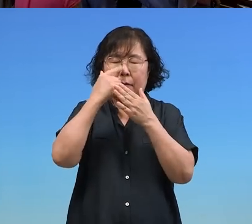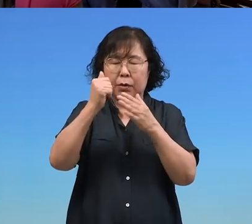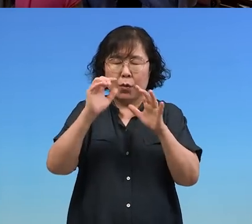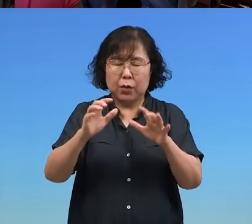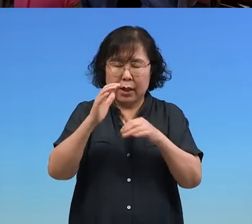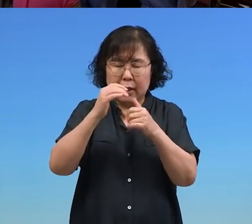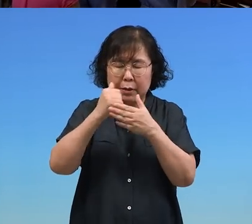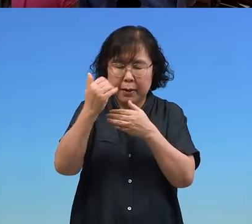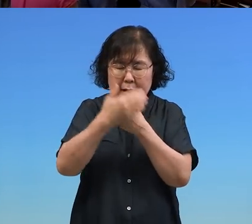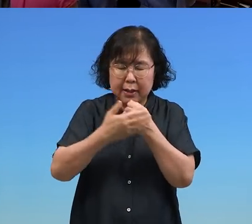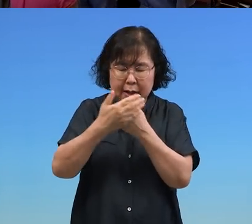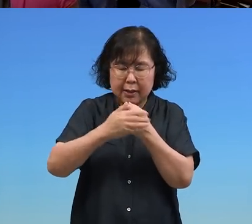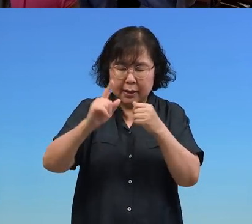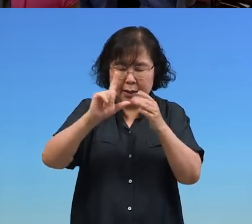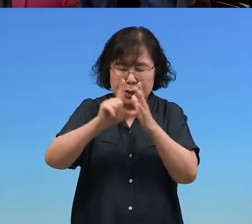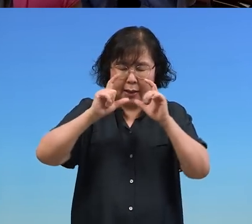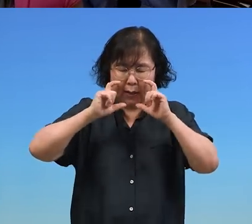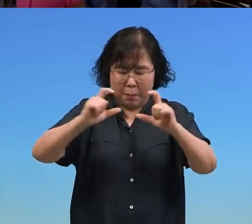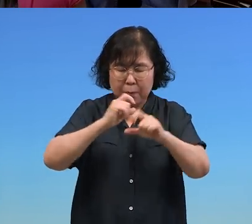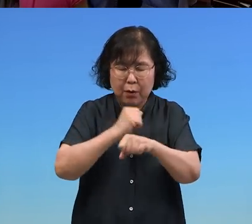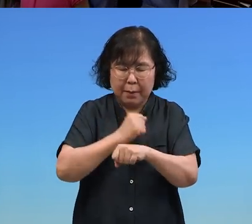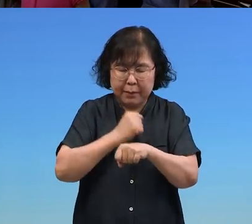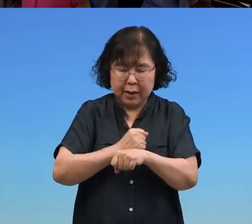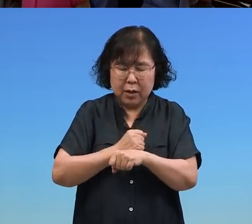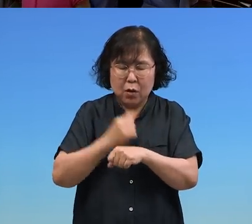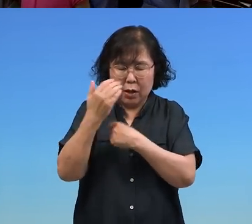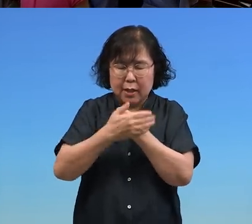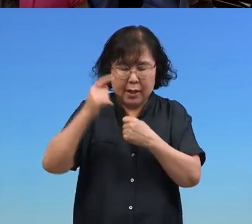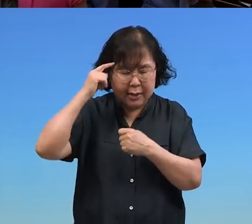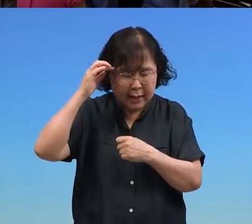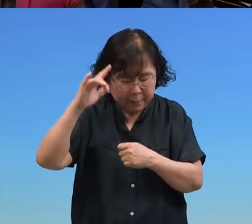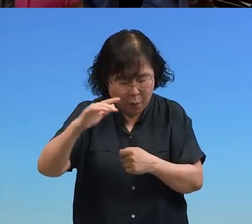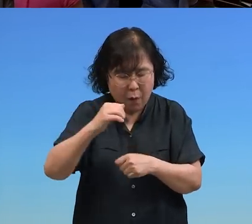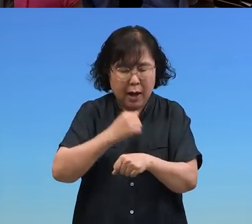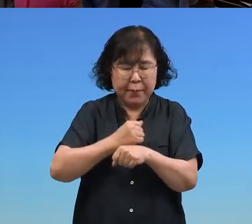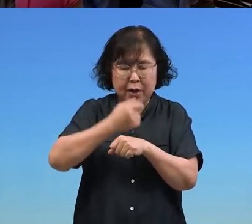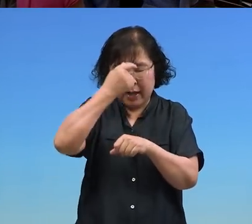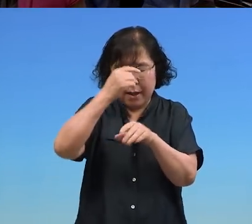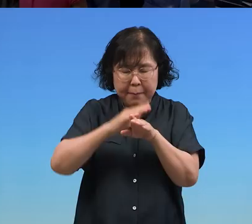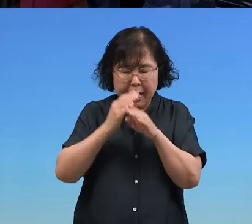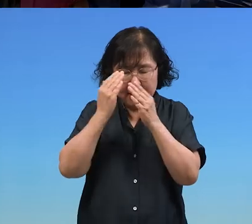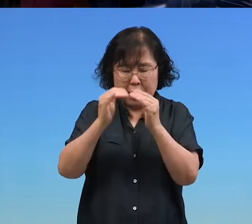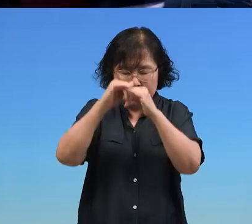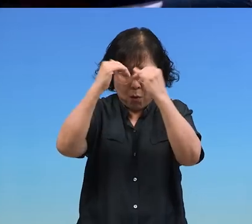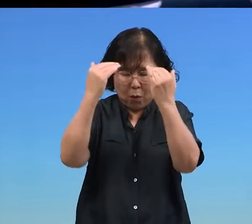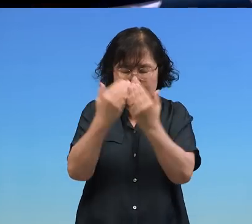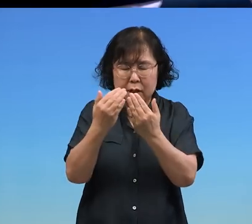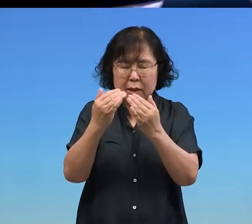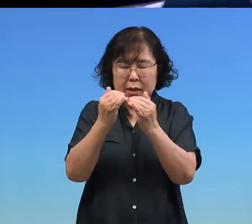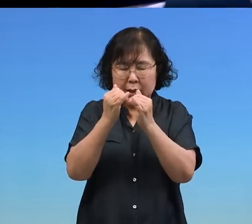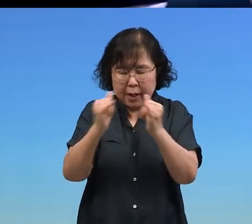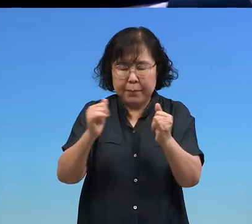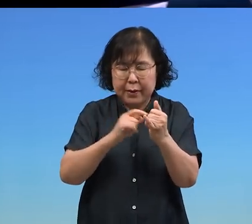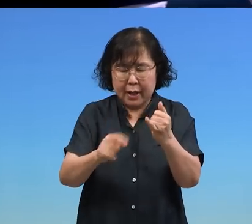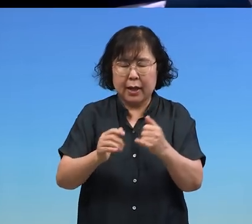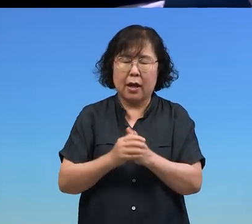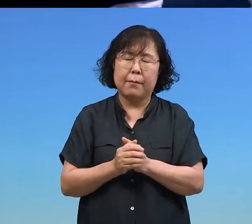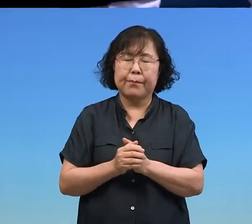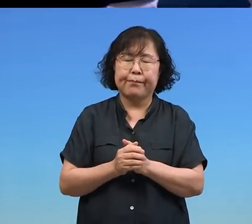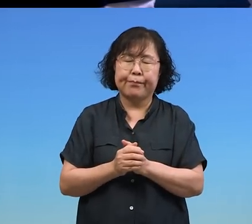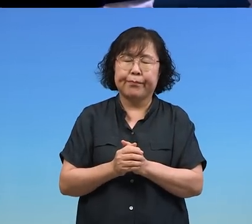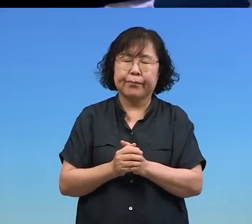오늘 하나님 은혜를 이 시간 사모하며 오늘도 은혜를 갈망하여 예배하는 모든 주의 장들에게 살아계신